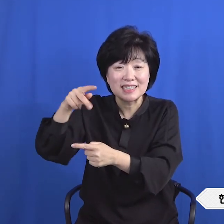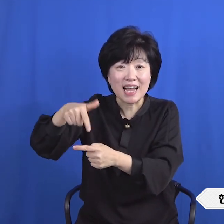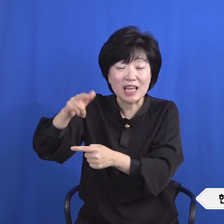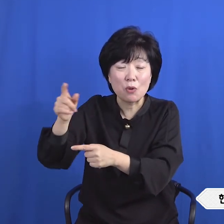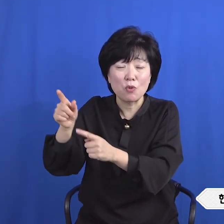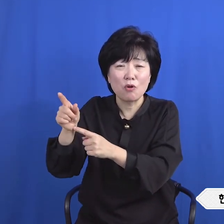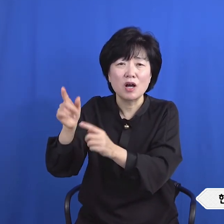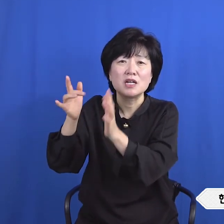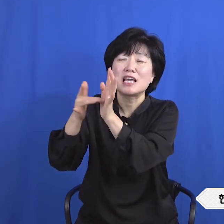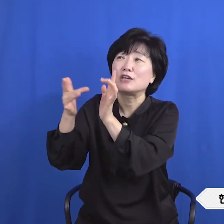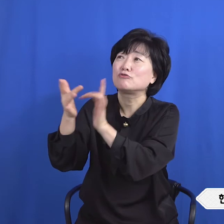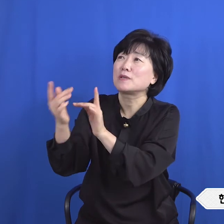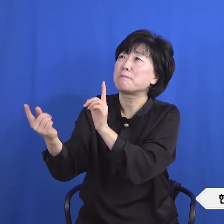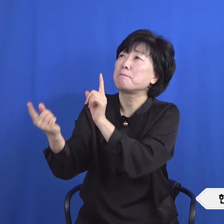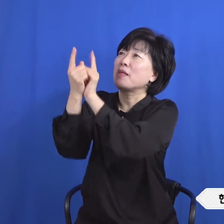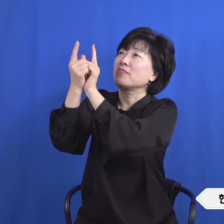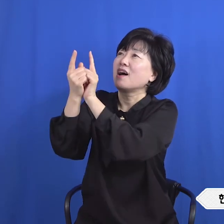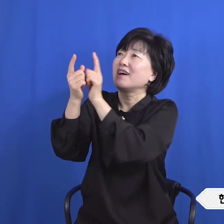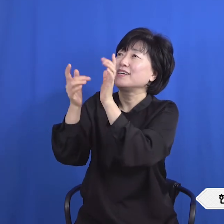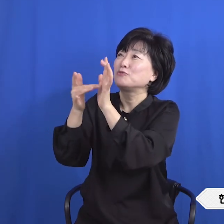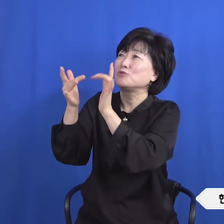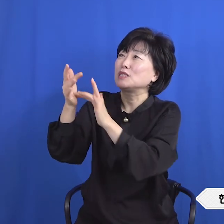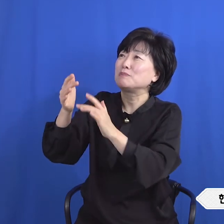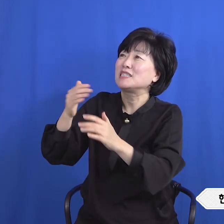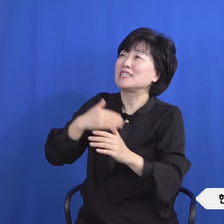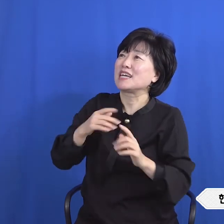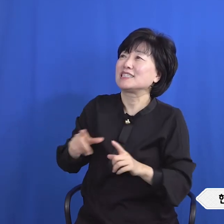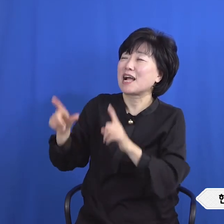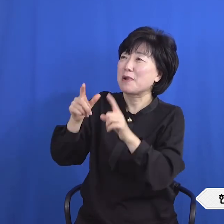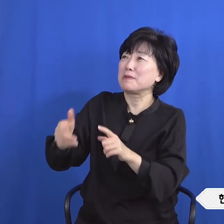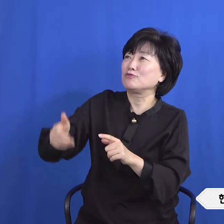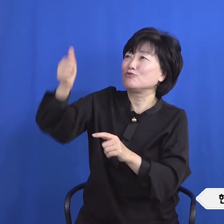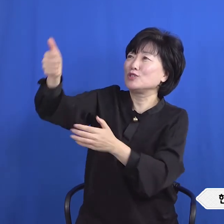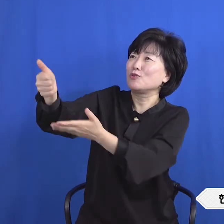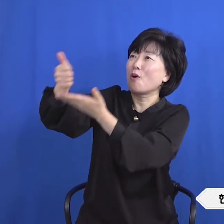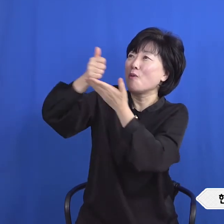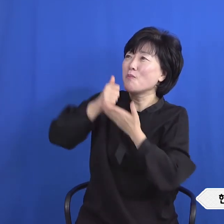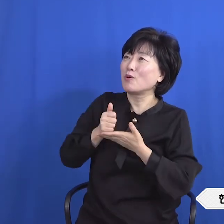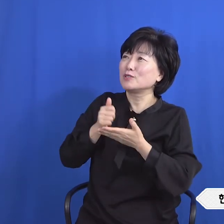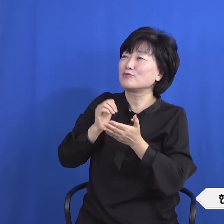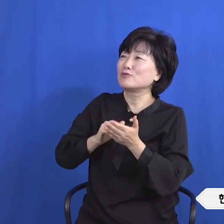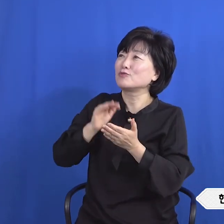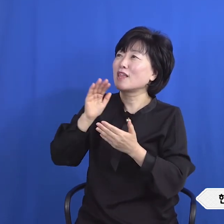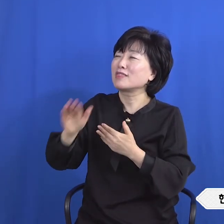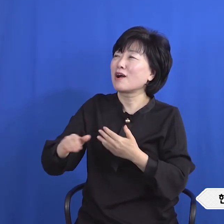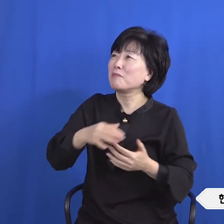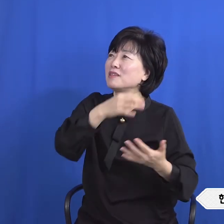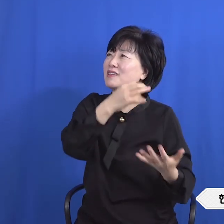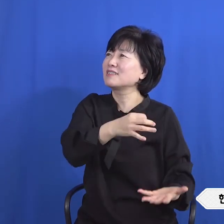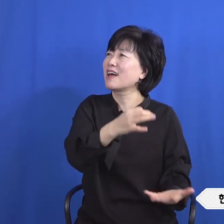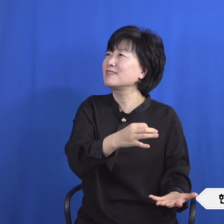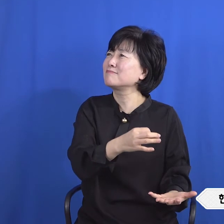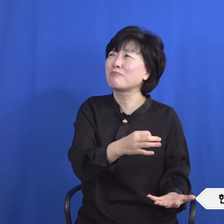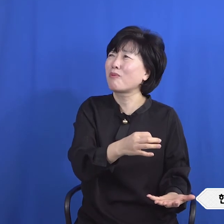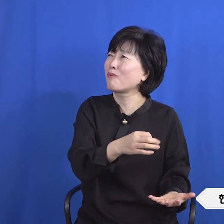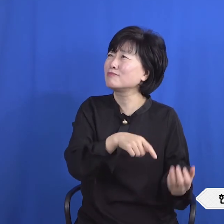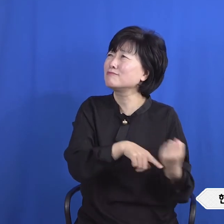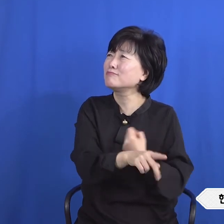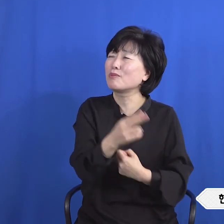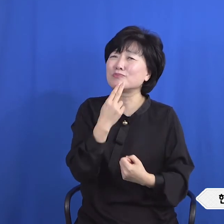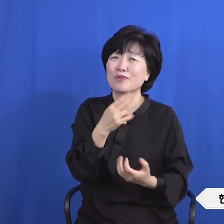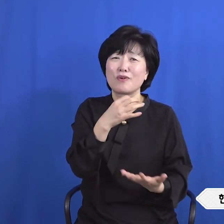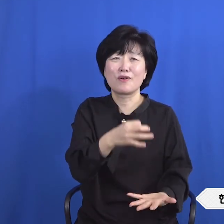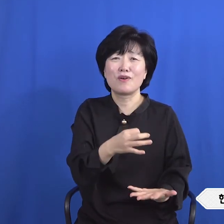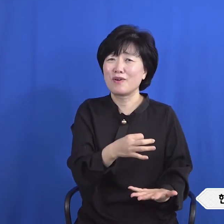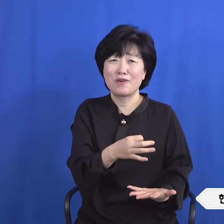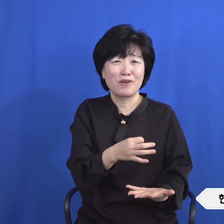예수님을 삶의 주인으로 모셨습니다. 그리고 나니까 삶이 어떻게 변화되었는지 성경에서 잘